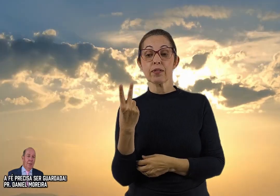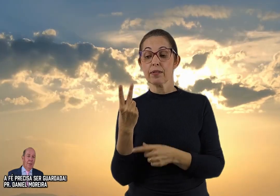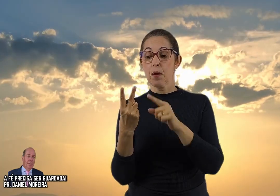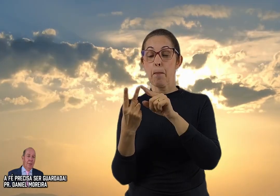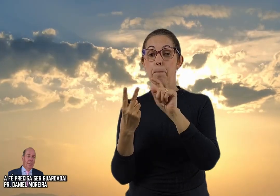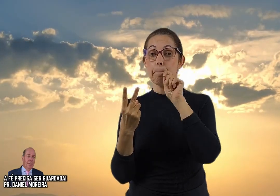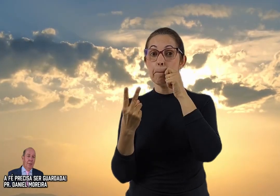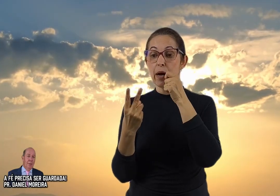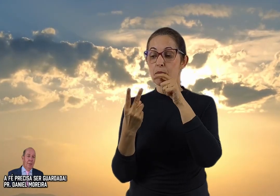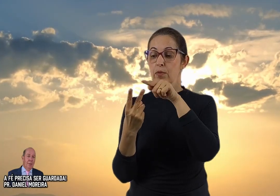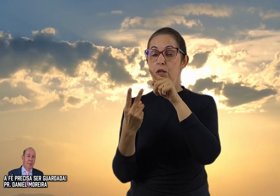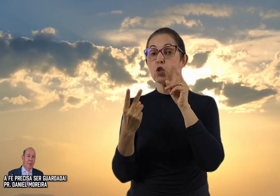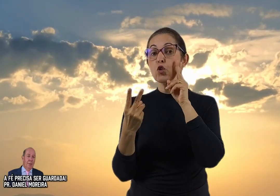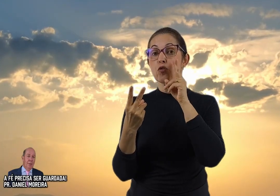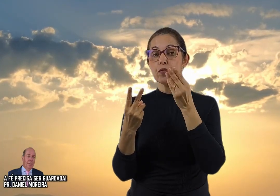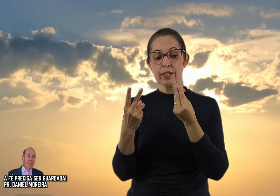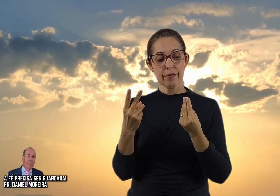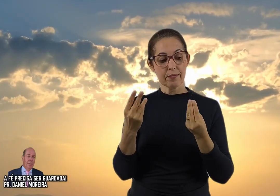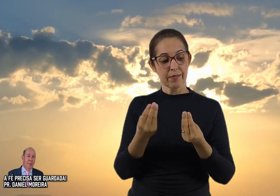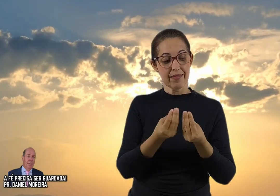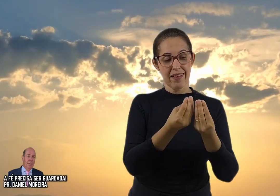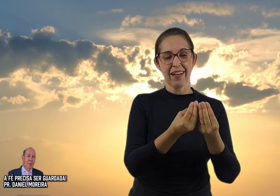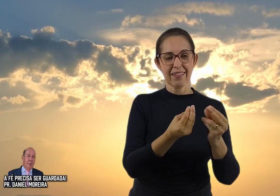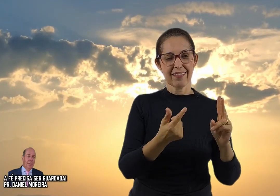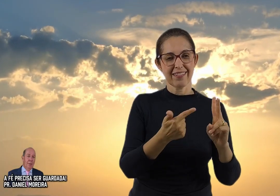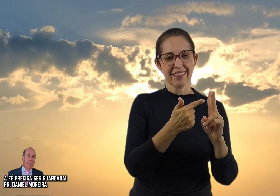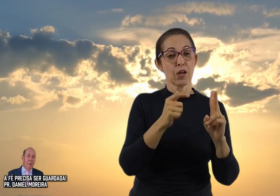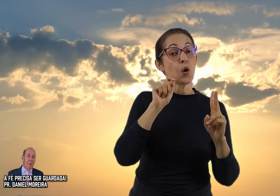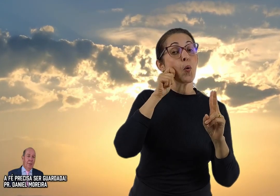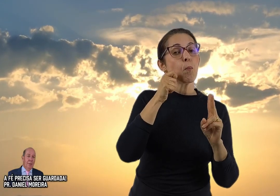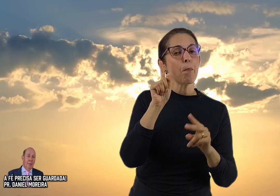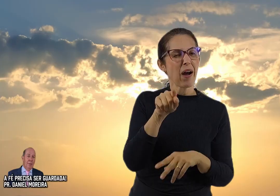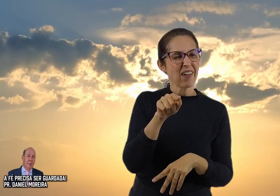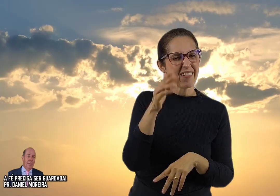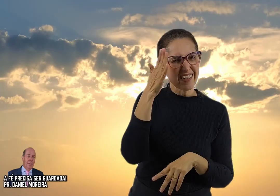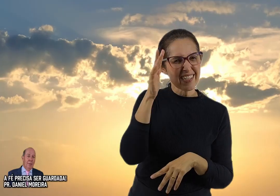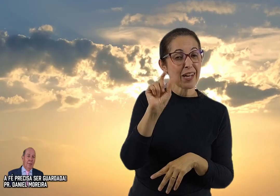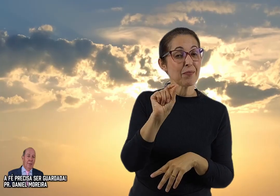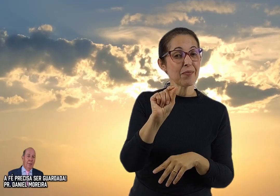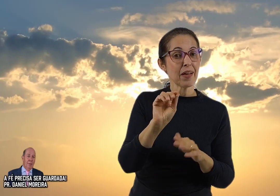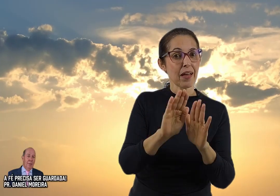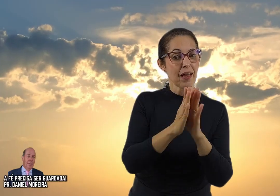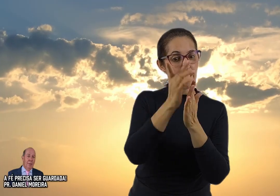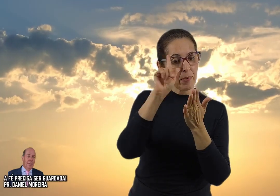pão e vinho. O que é o pão na Bíblia? A palavra.